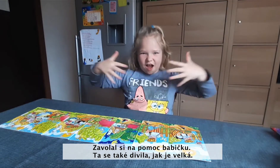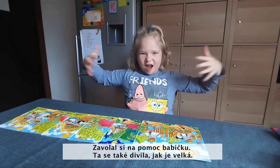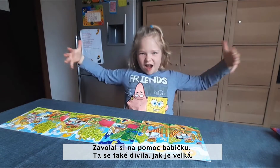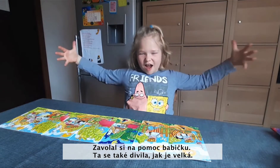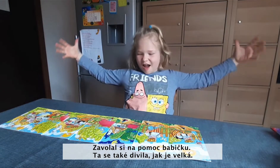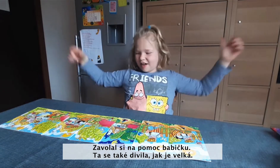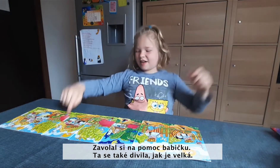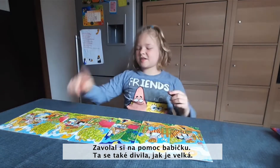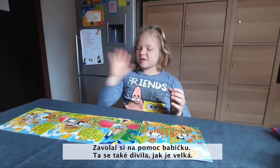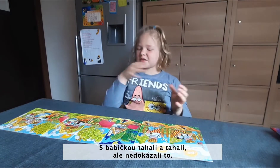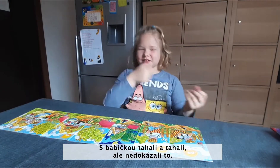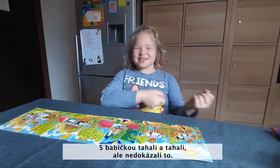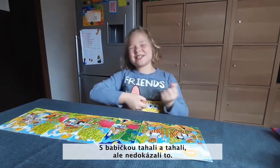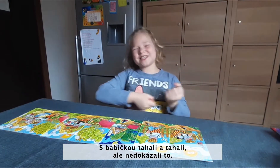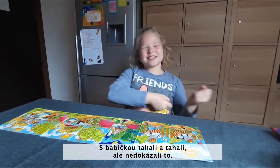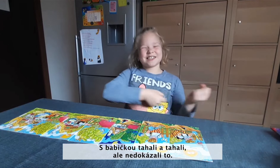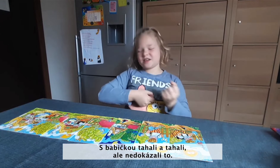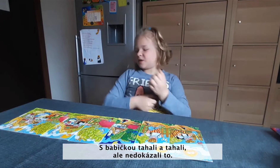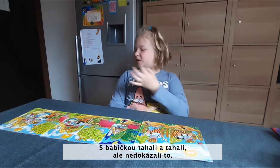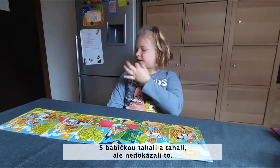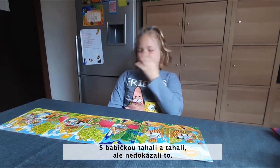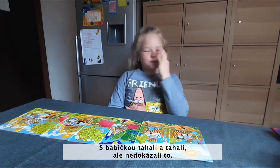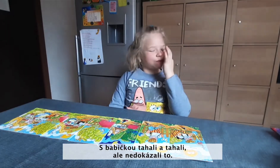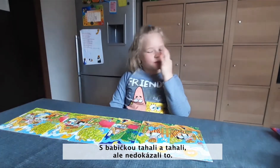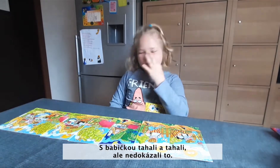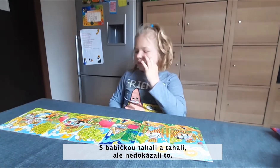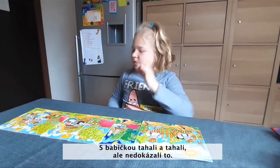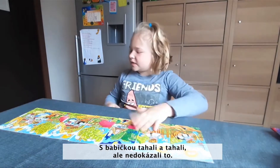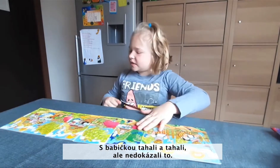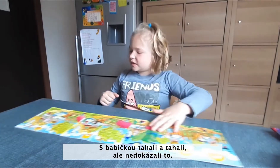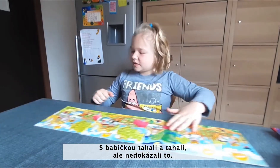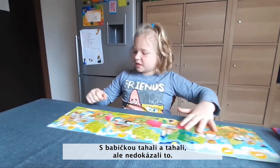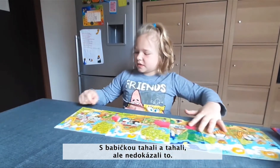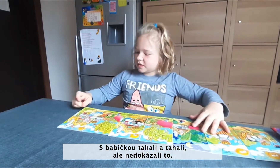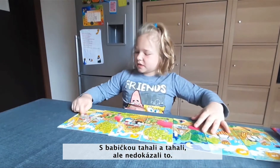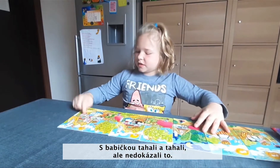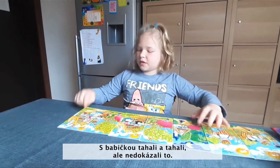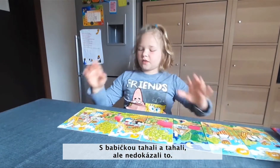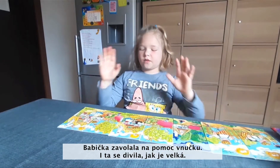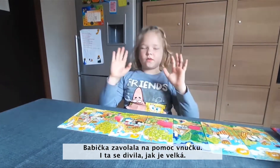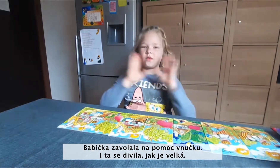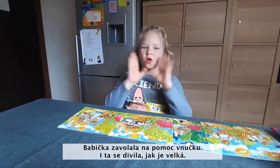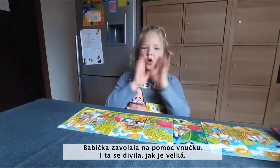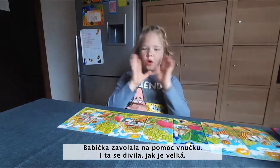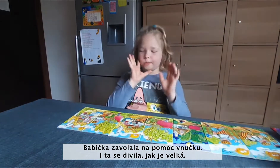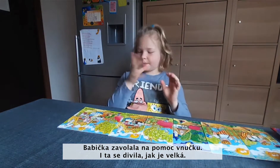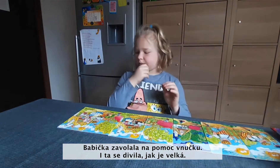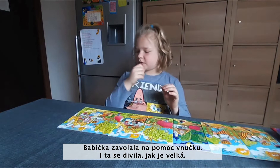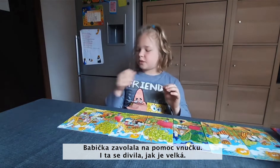velká. S babičkou tahali a tahali, ale nedokázali to. Babička zavolala na pomoc